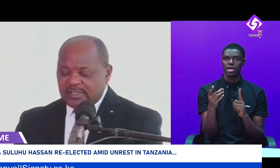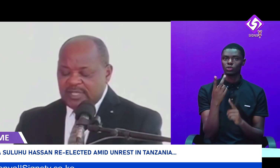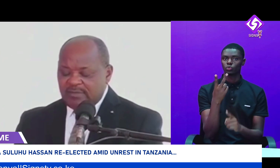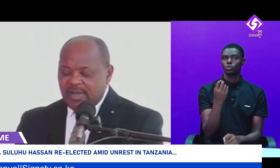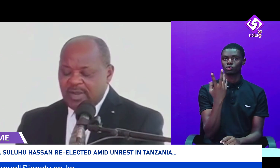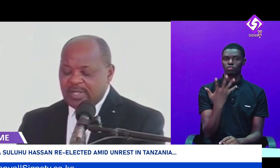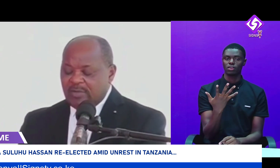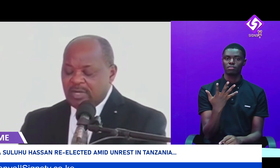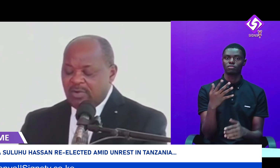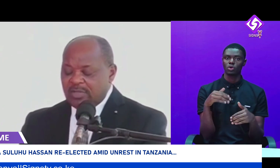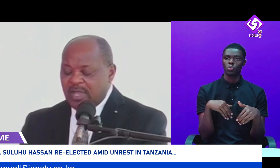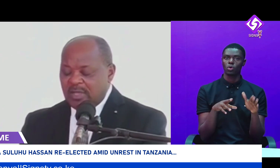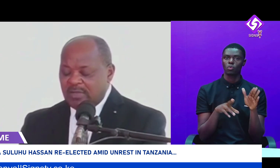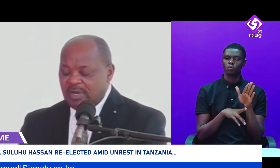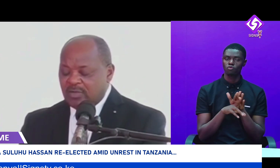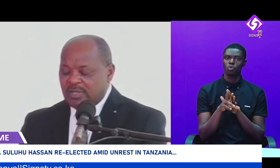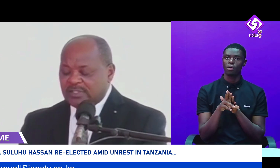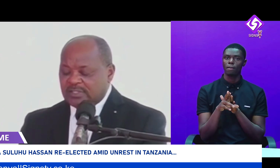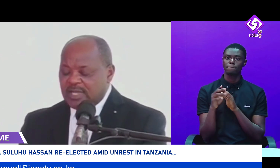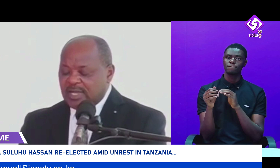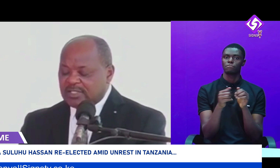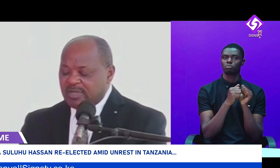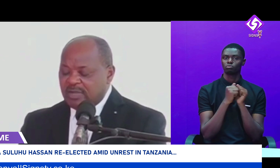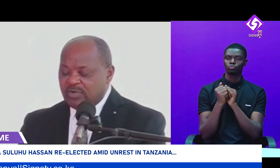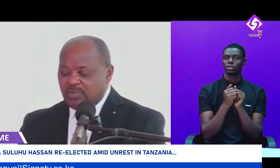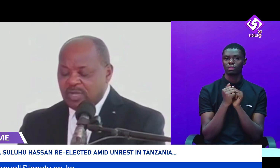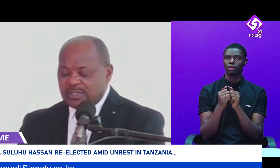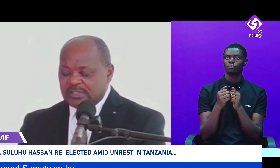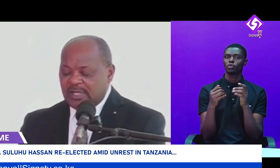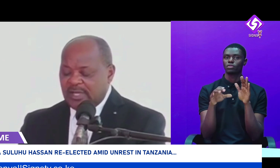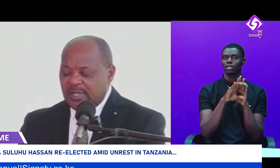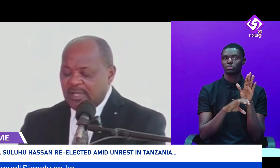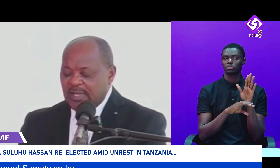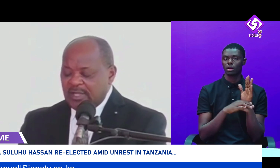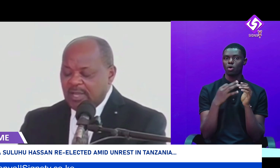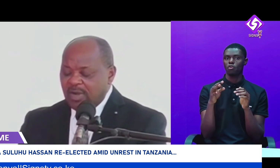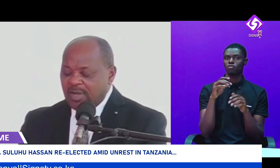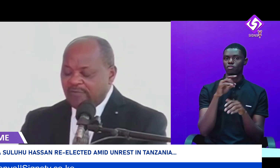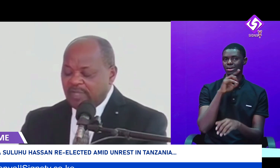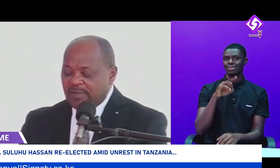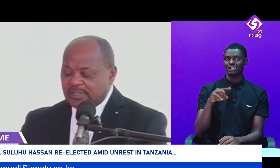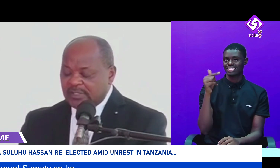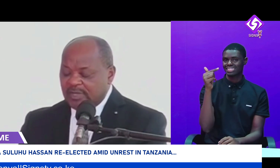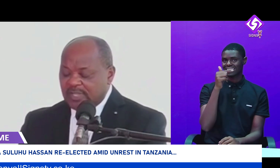masharti ya ibara ya 41 ibara ndogo ya 6 ya Katiba ya Jamhuri ya Muungano wa Tanzania ya mwaka